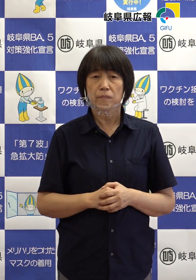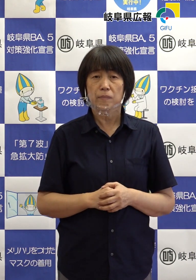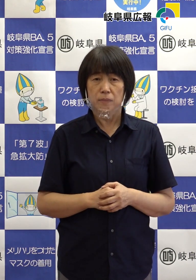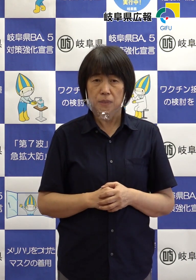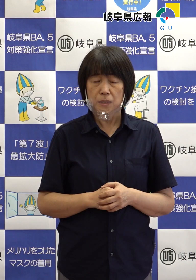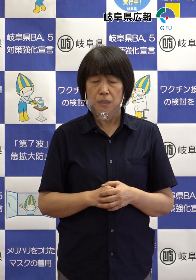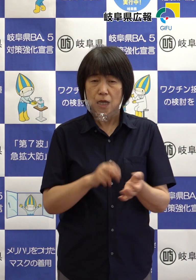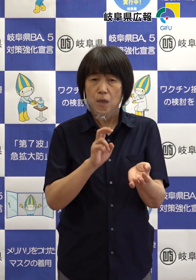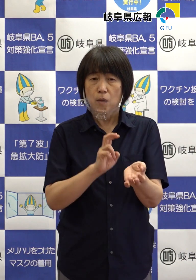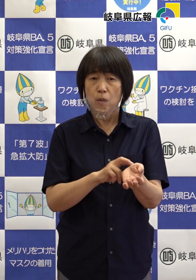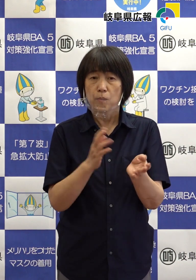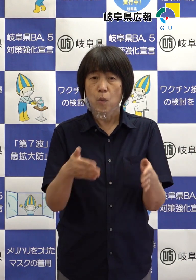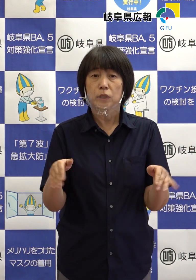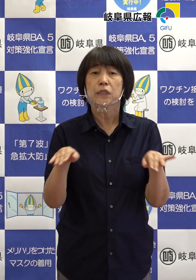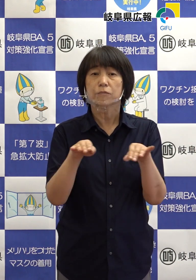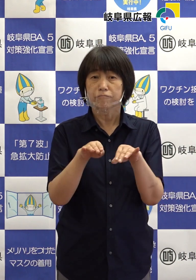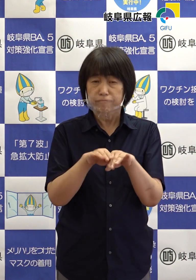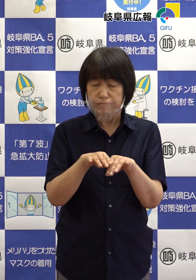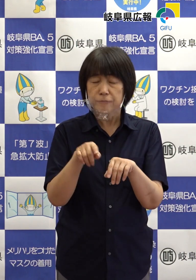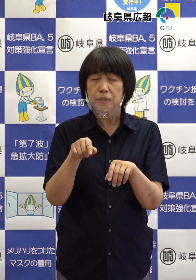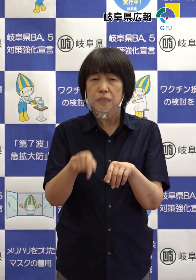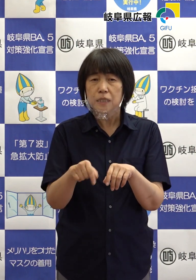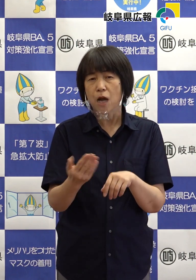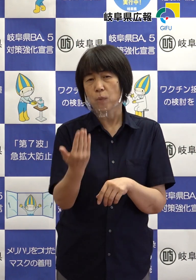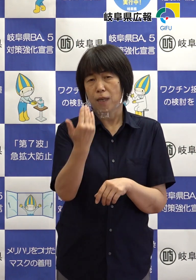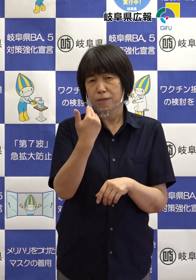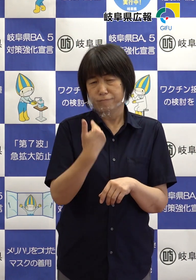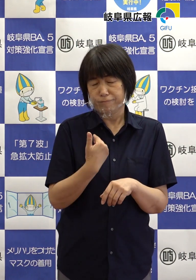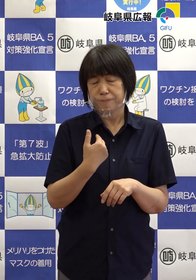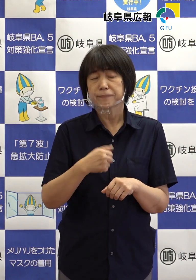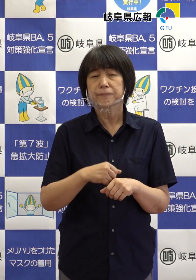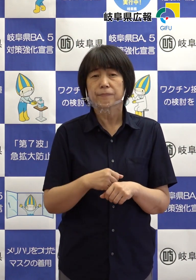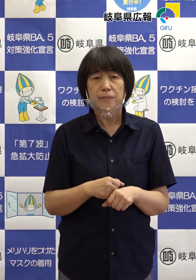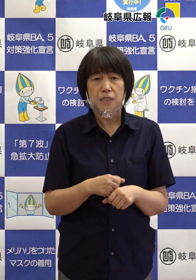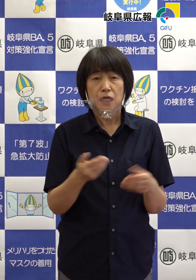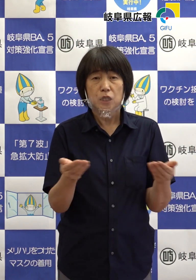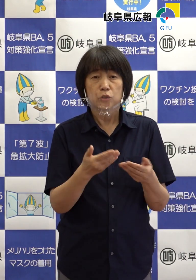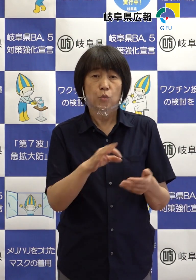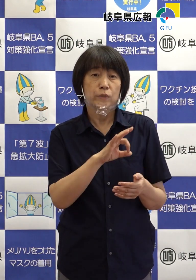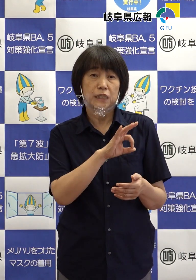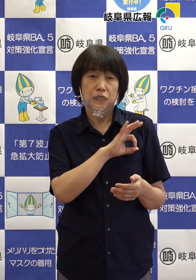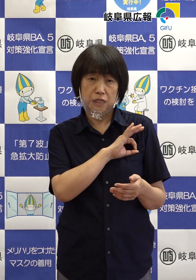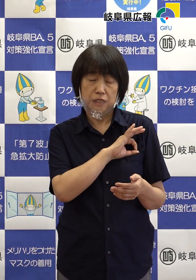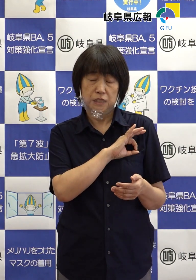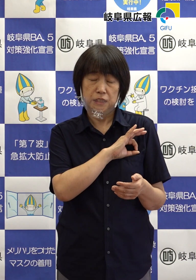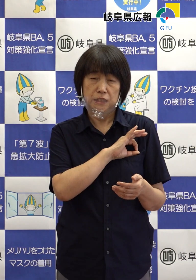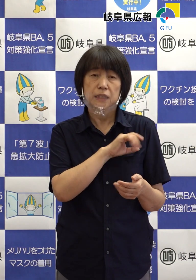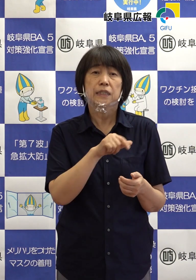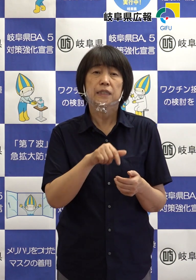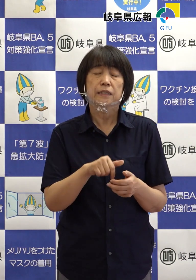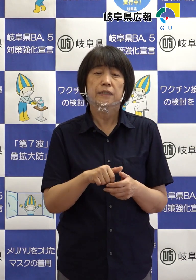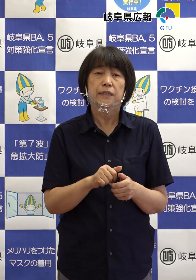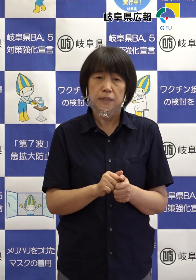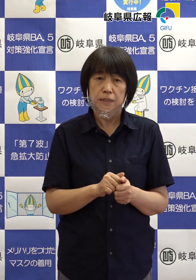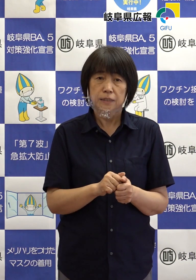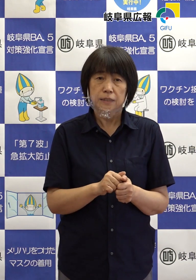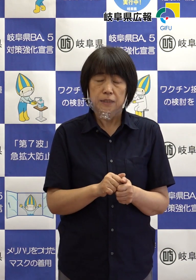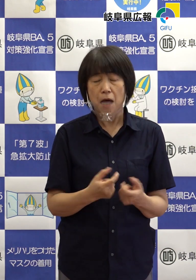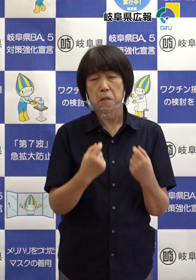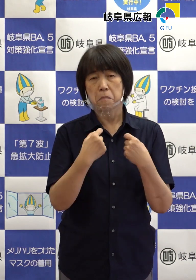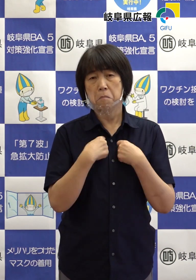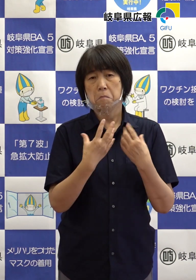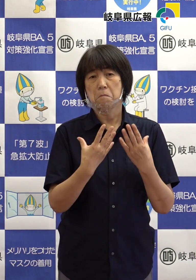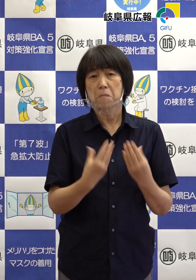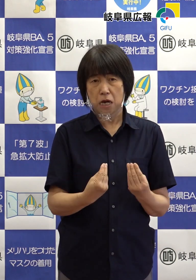井垣彼のほうからあの言われておりましてあの10%減の方があのあれですねあの料理を解消するとかあるいは